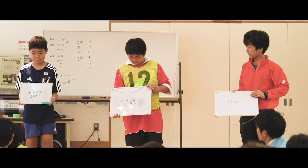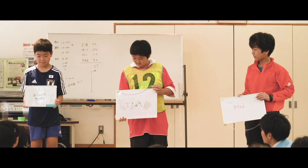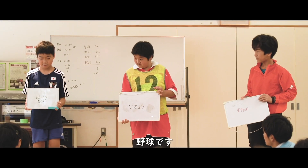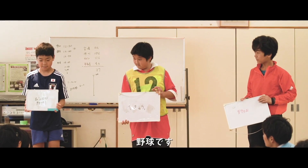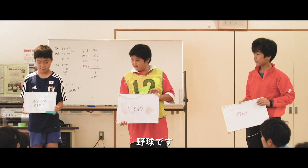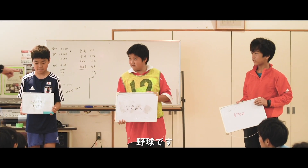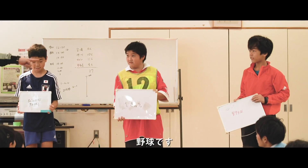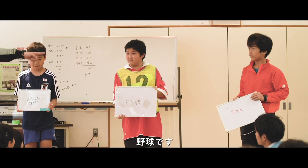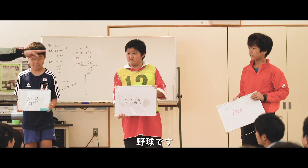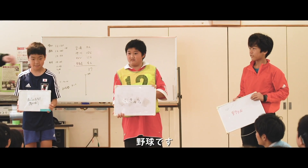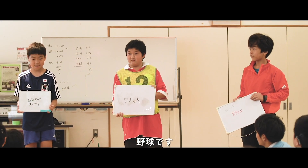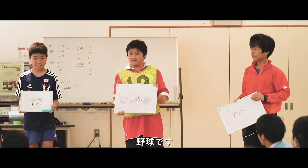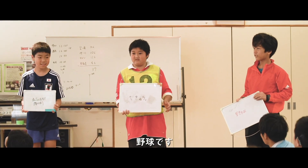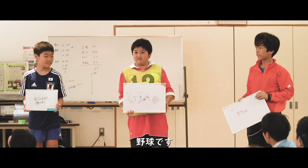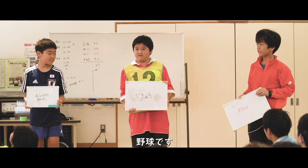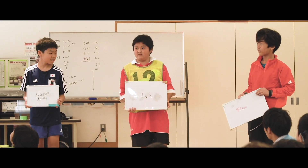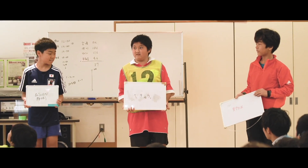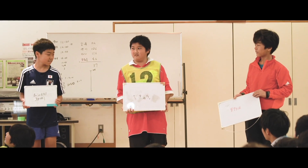野球です。野球。